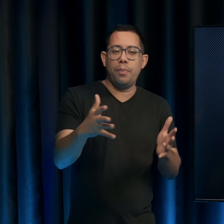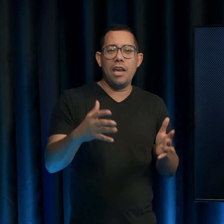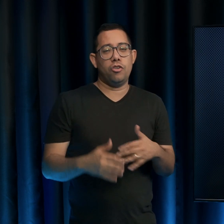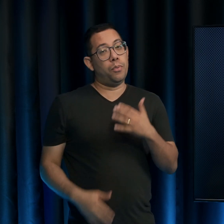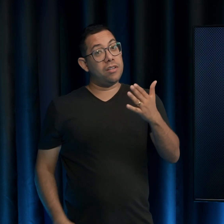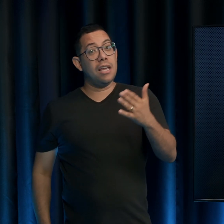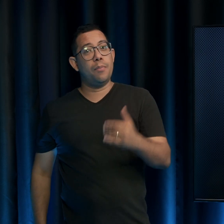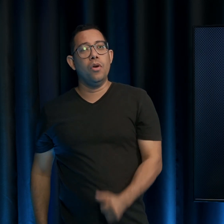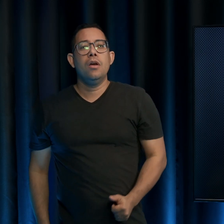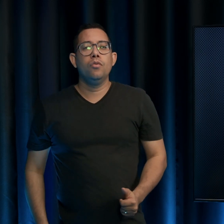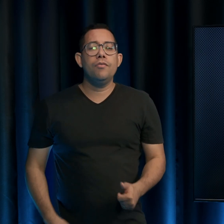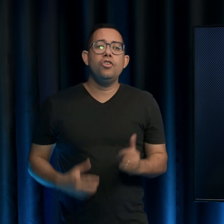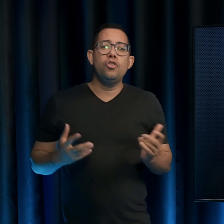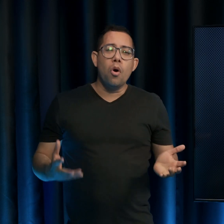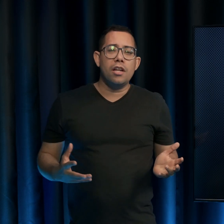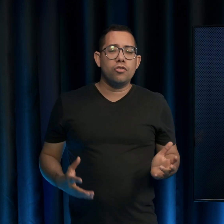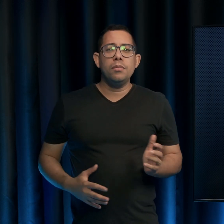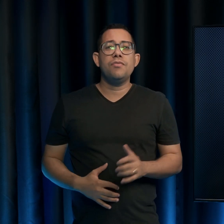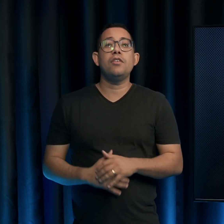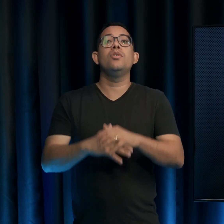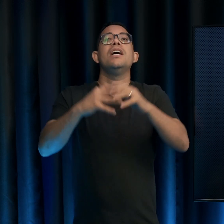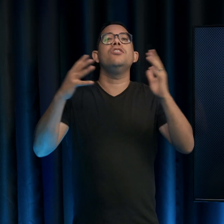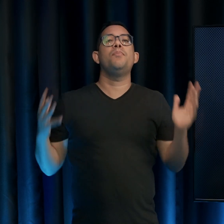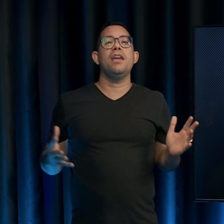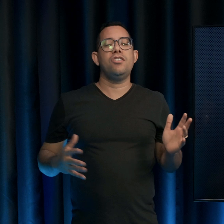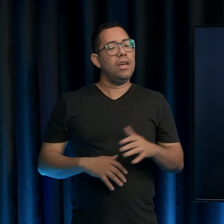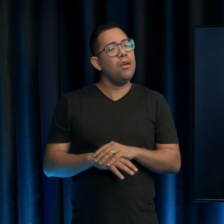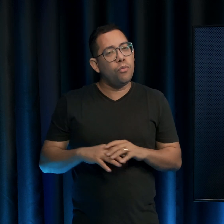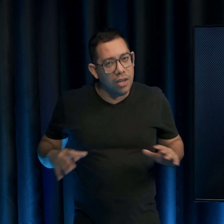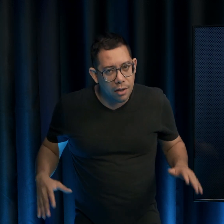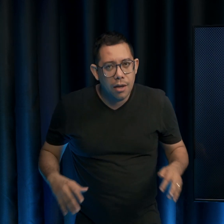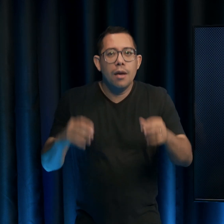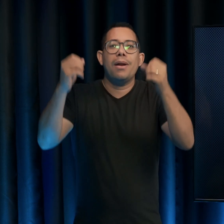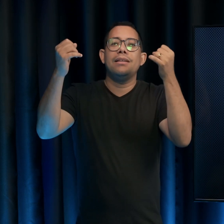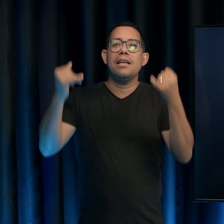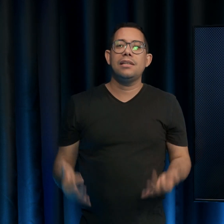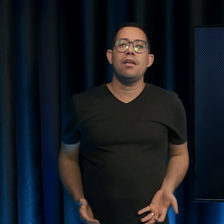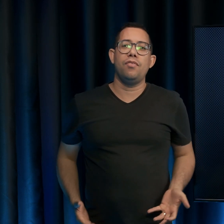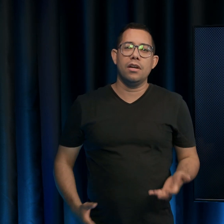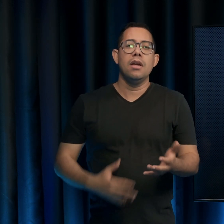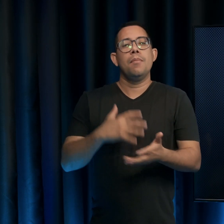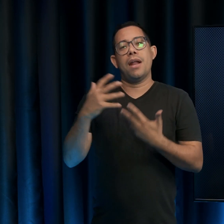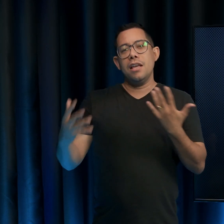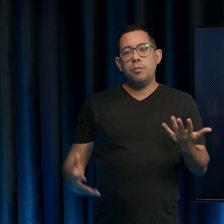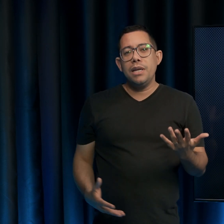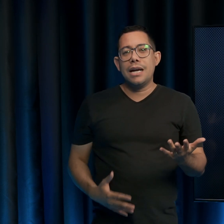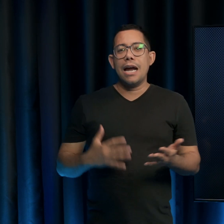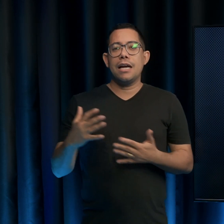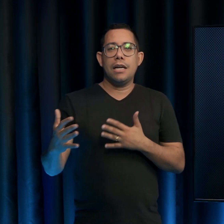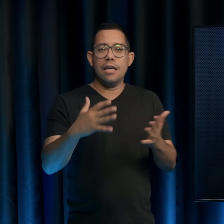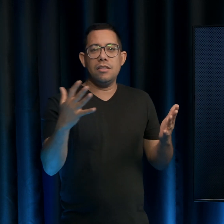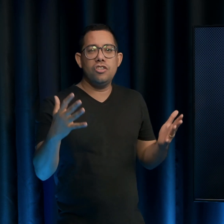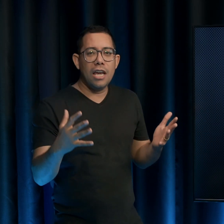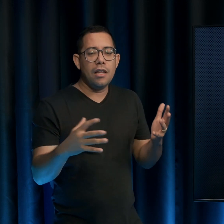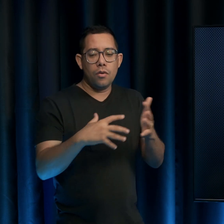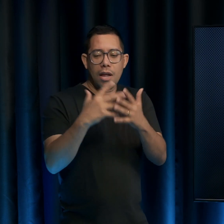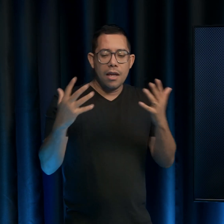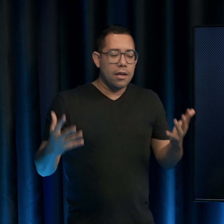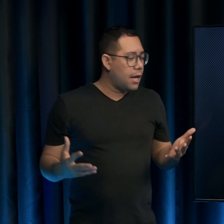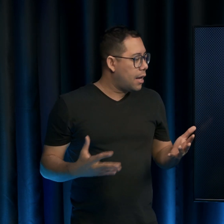peixe? Por exemplo, no livro de Jonas, como você faz o grande peixe? Enfim, para descrever, para explicar esse gênero, né, na